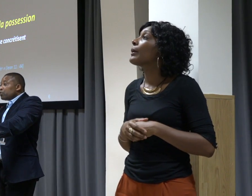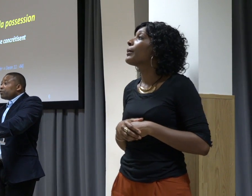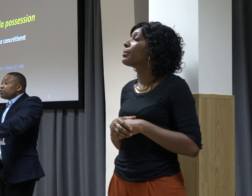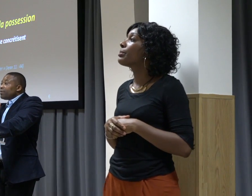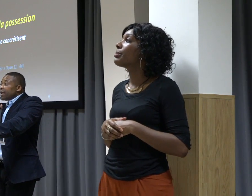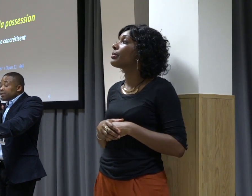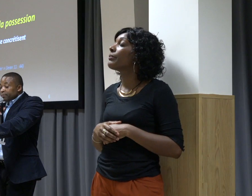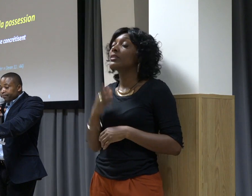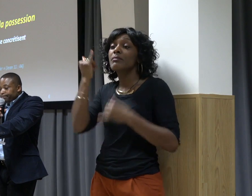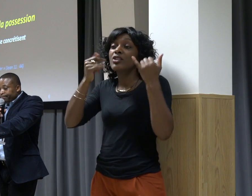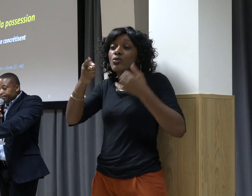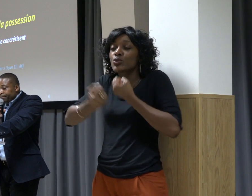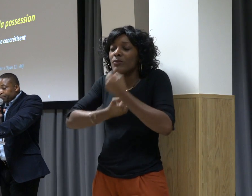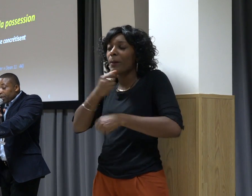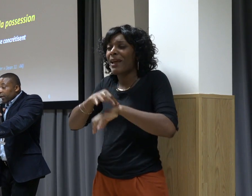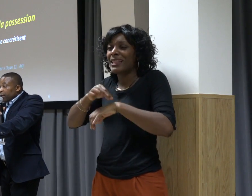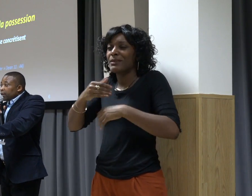Vous souffrez d'une maladie